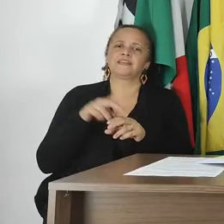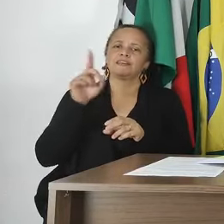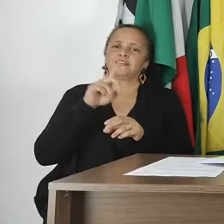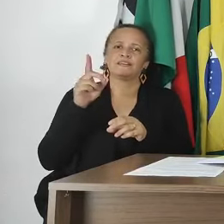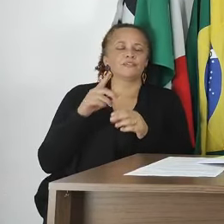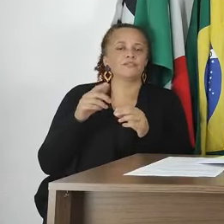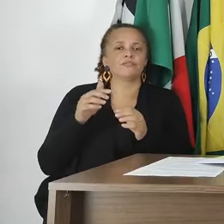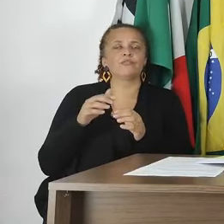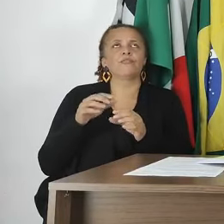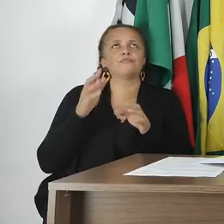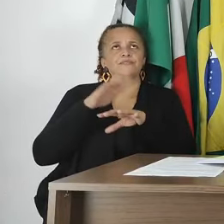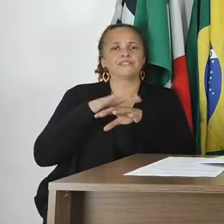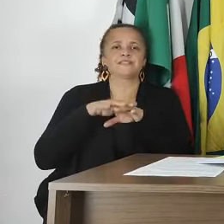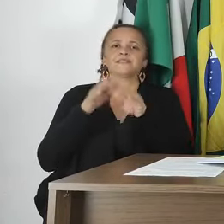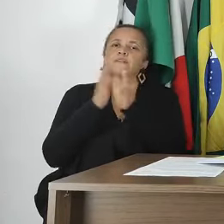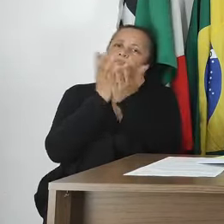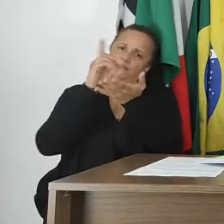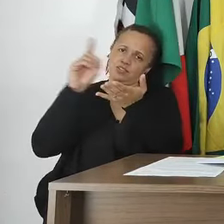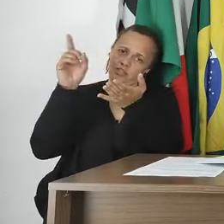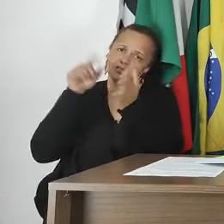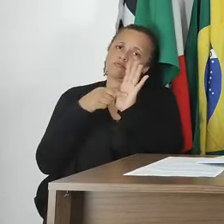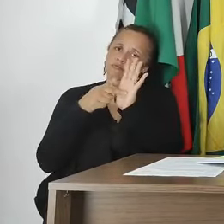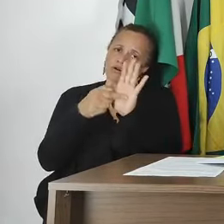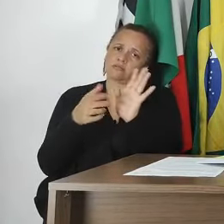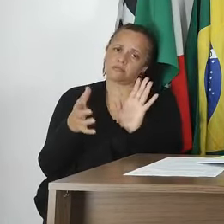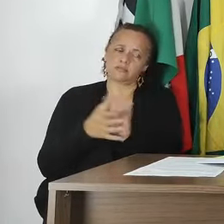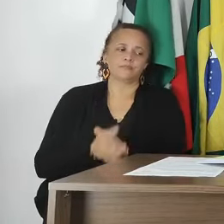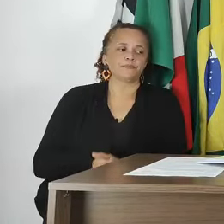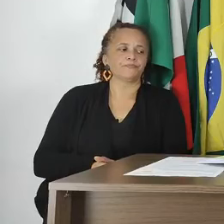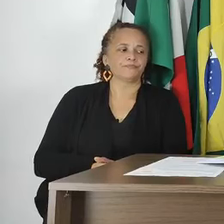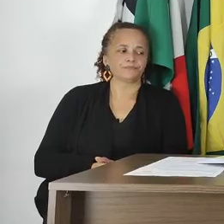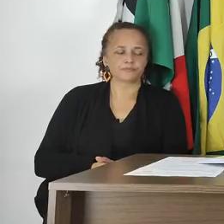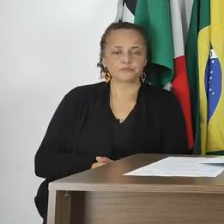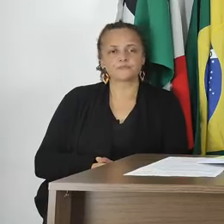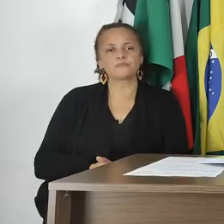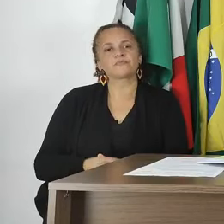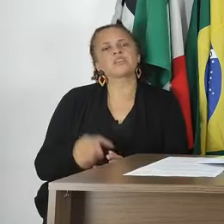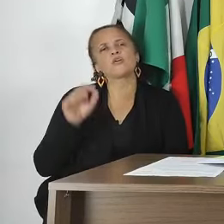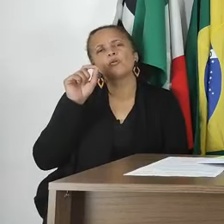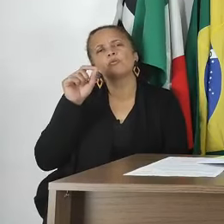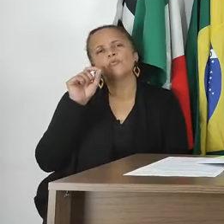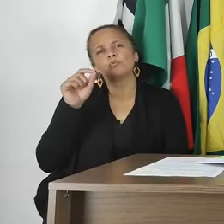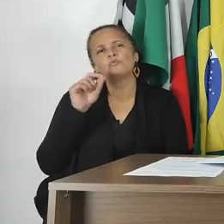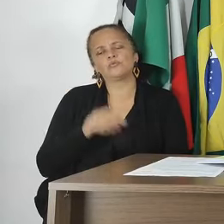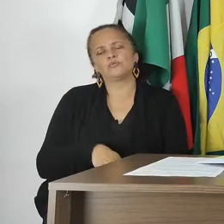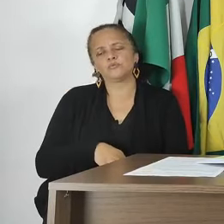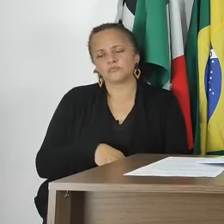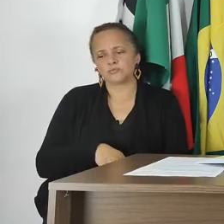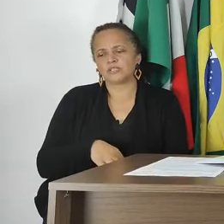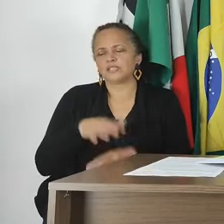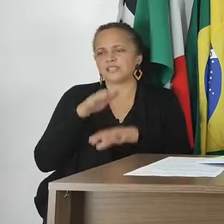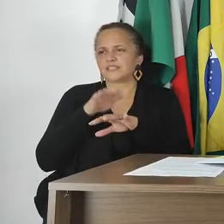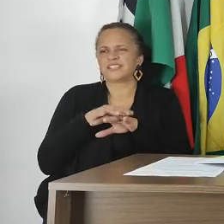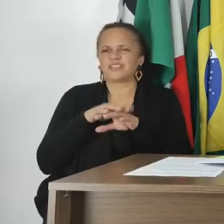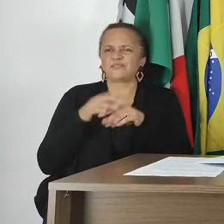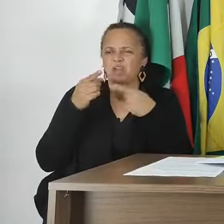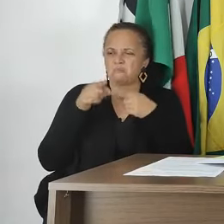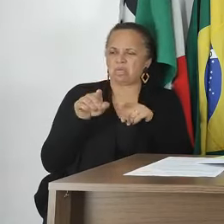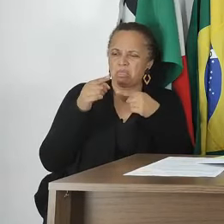Provérbios capítulo 14, versículo 31, diz: o que oprime o pobre insulta aquele que o criou, mas